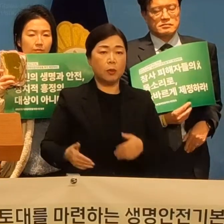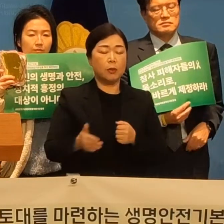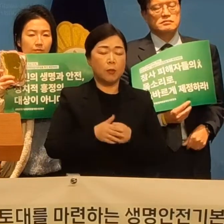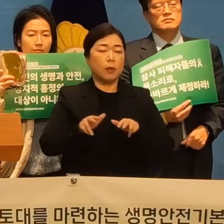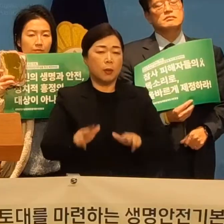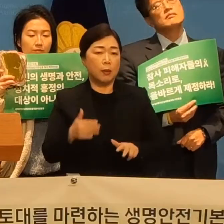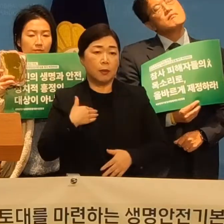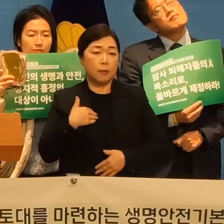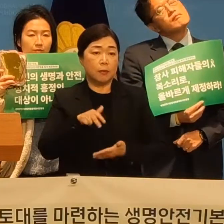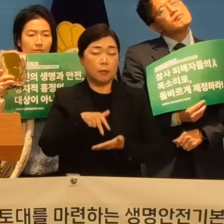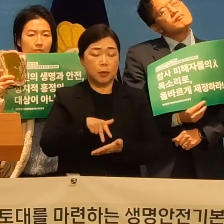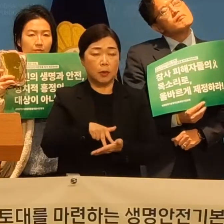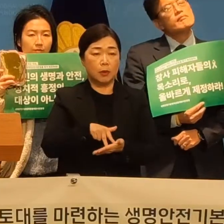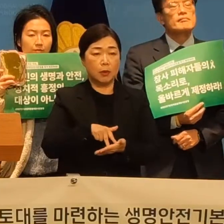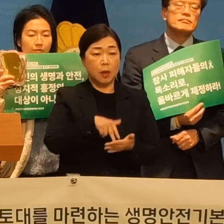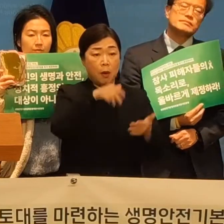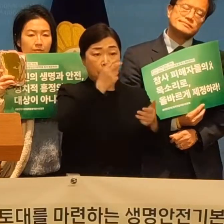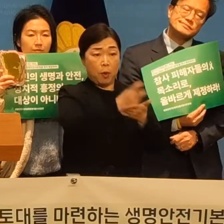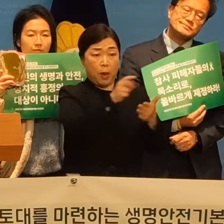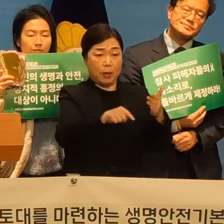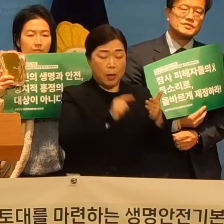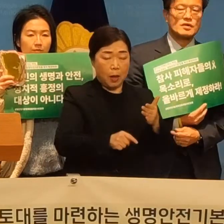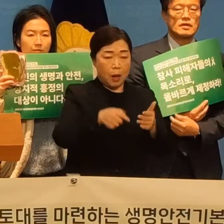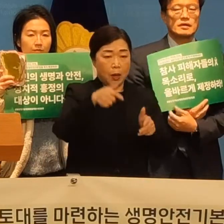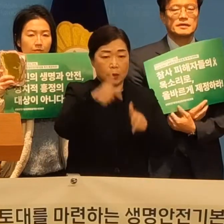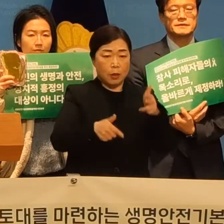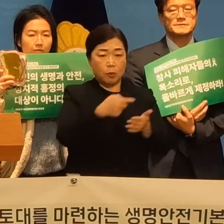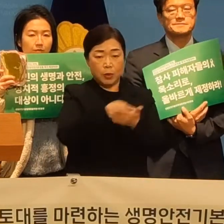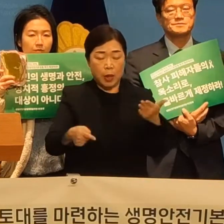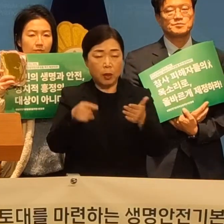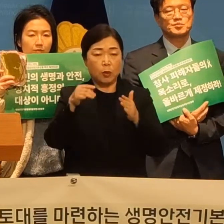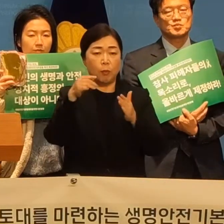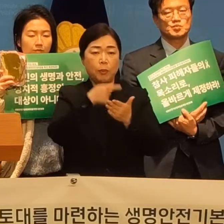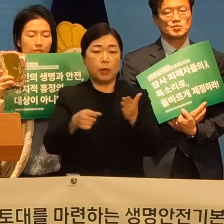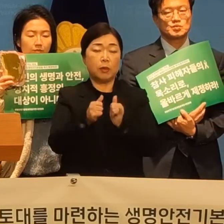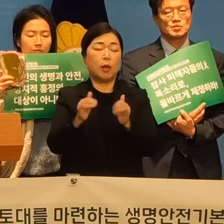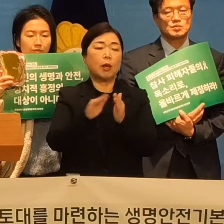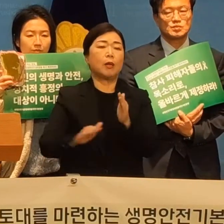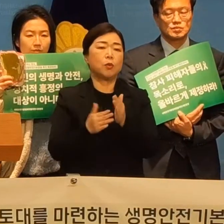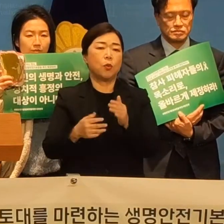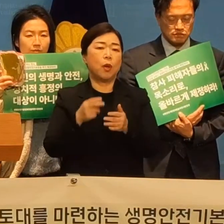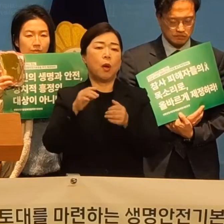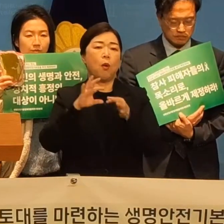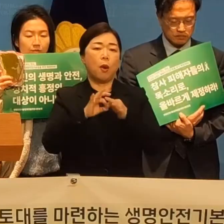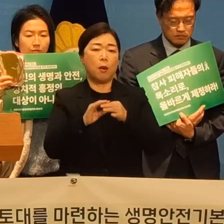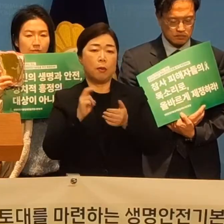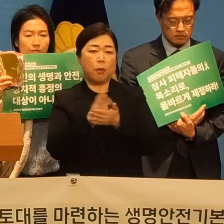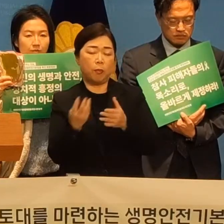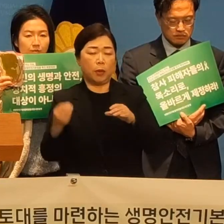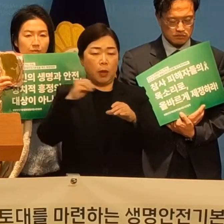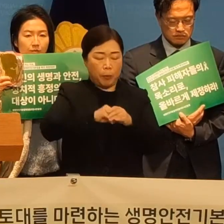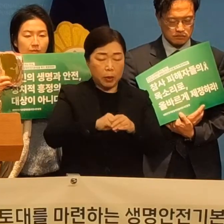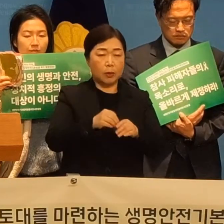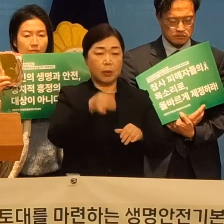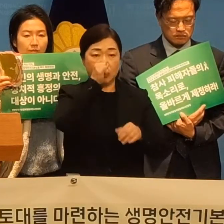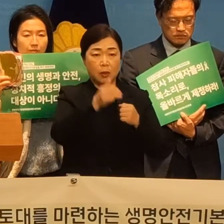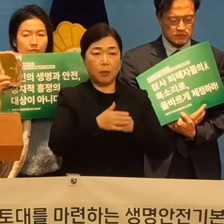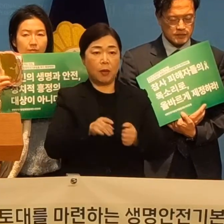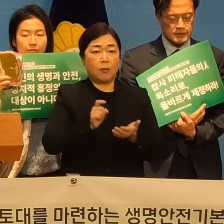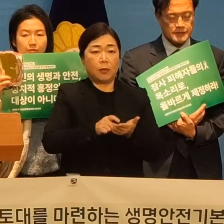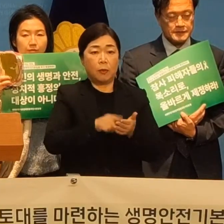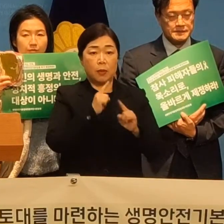법 안에 산업재해와 피해자 유가족이 당연히 포함되어야 한다고 생각하며 강력하게 요구하고 촉구하는